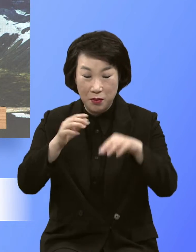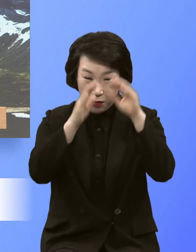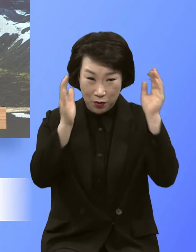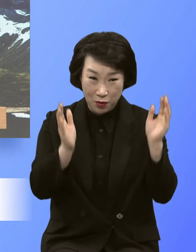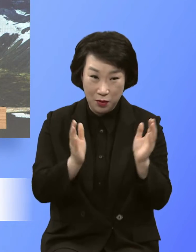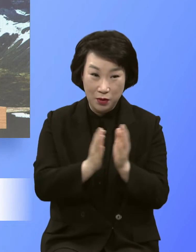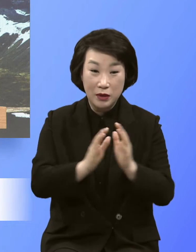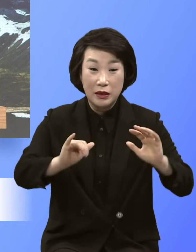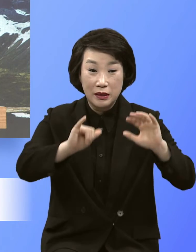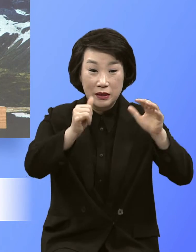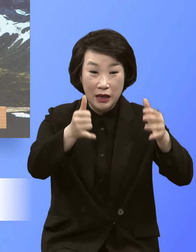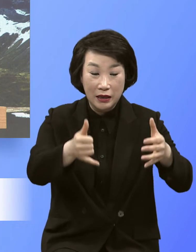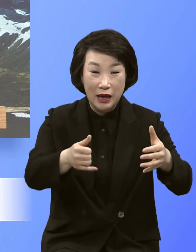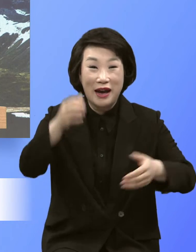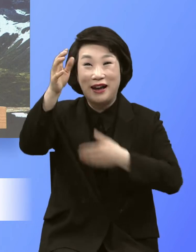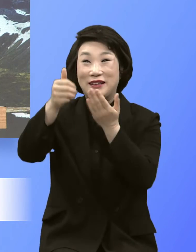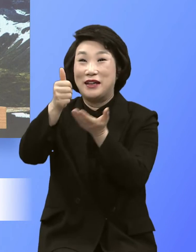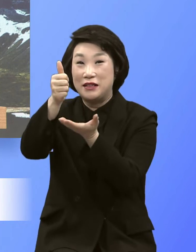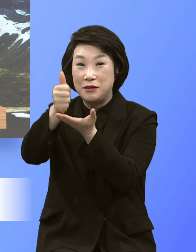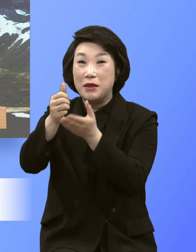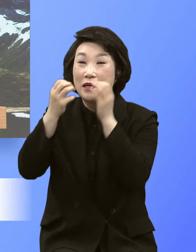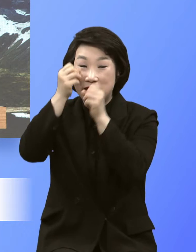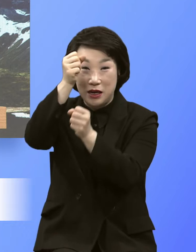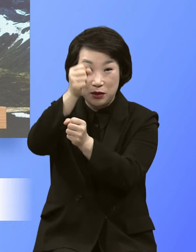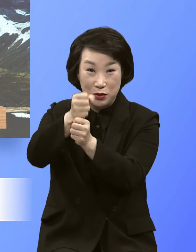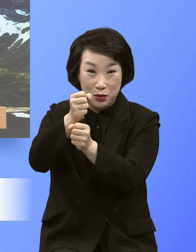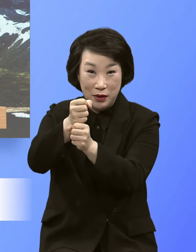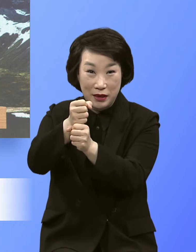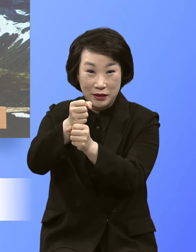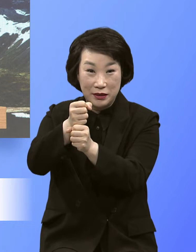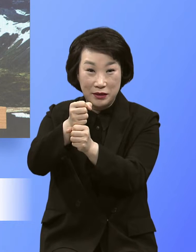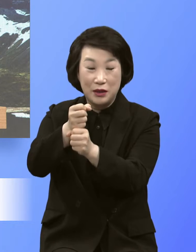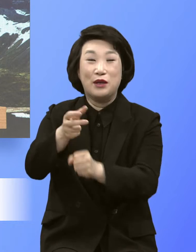모든 세계를 창조하신